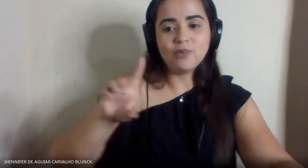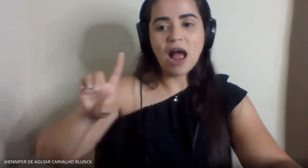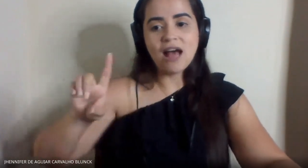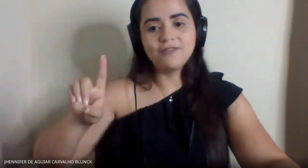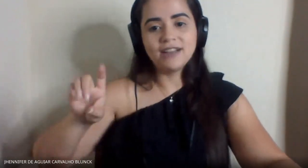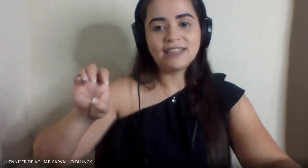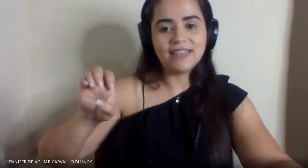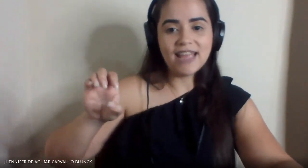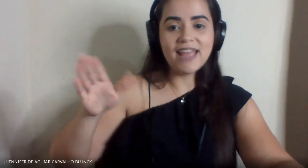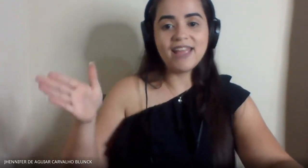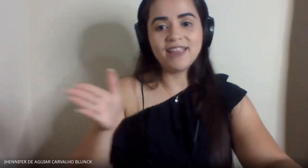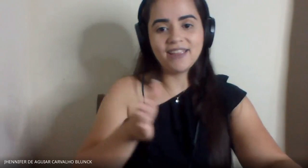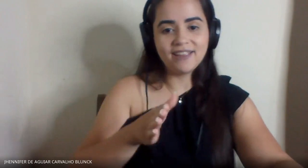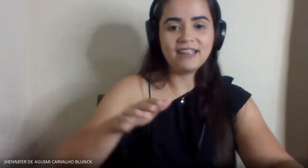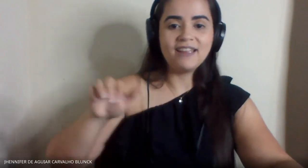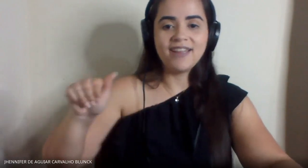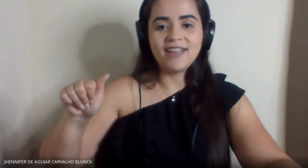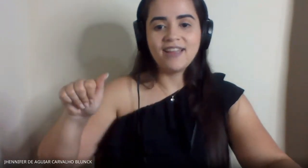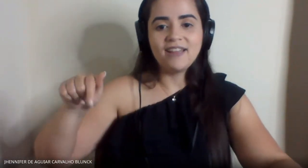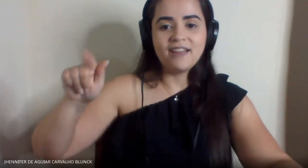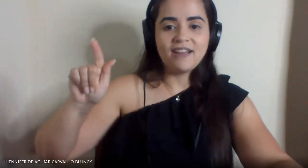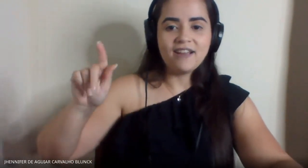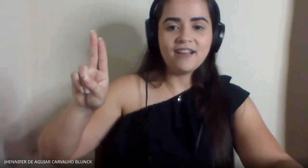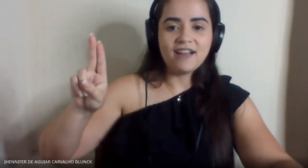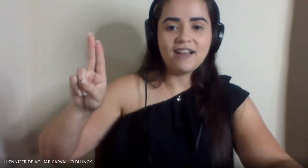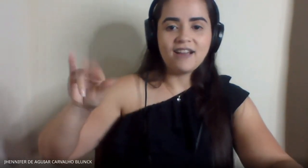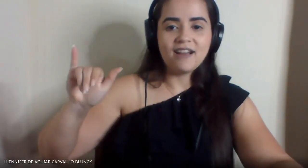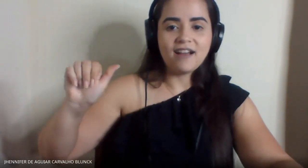Aí empurrava, de,